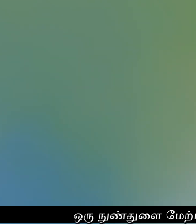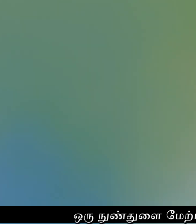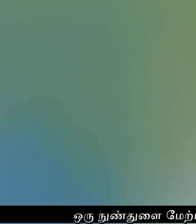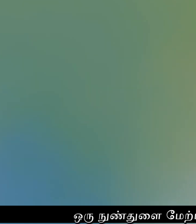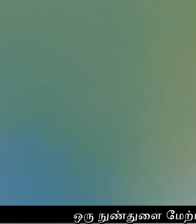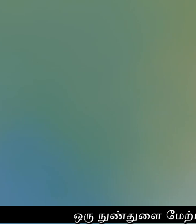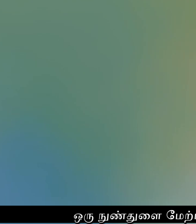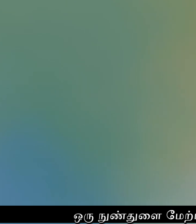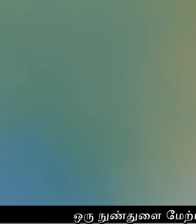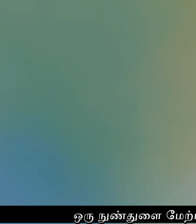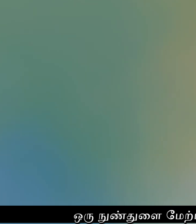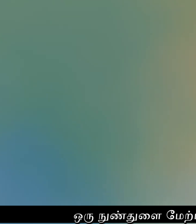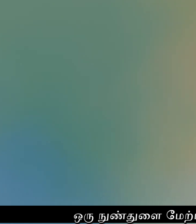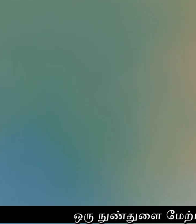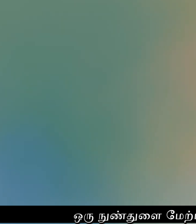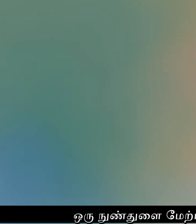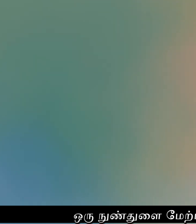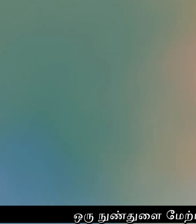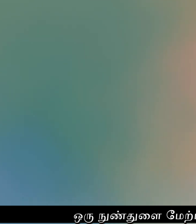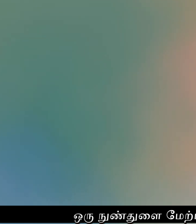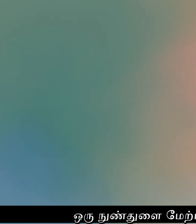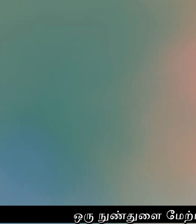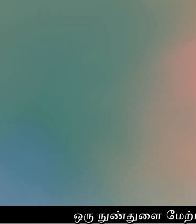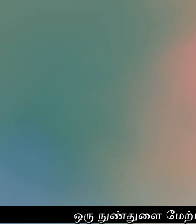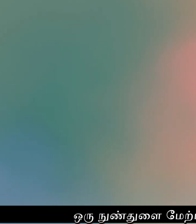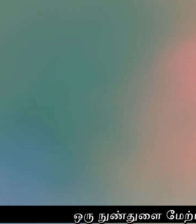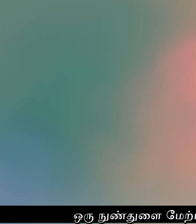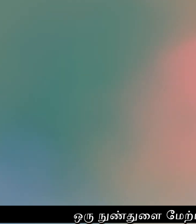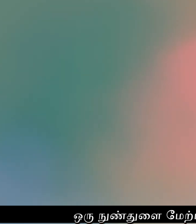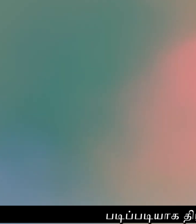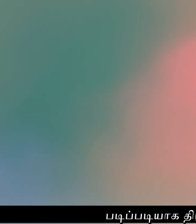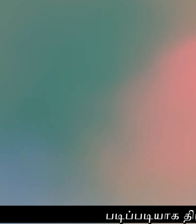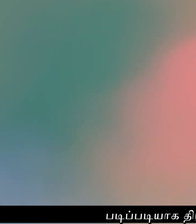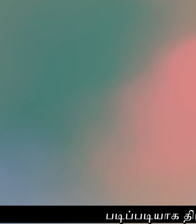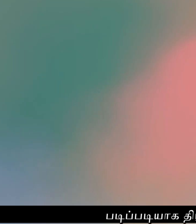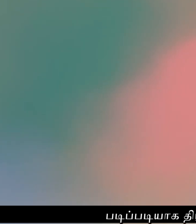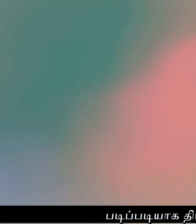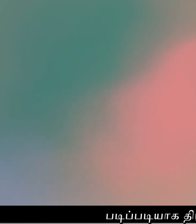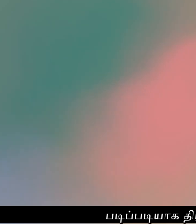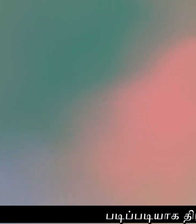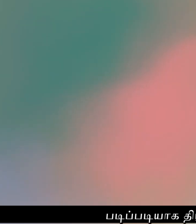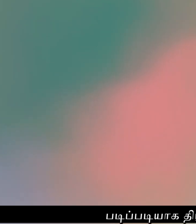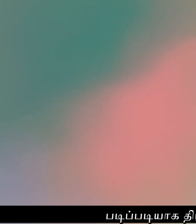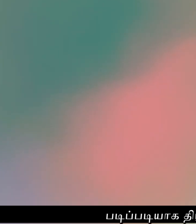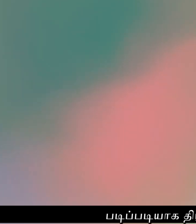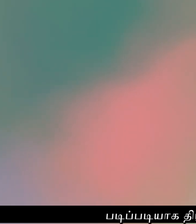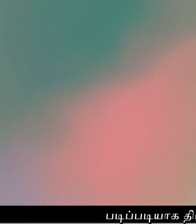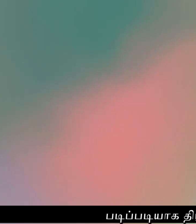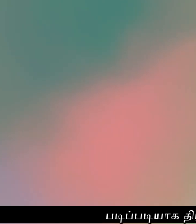ஒரு நுண்துளை மேற்பரப்பு அல்லது பொருளின் மூலம் படிப்படியாக திரவ அல்லது வாயு